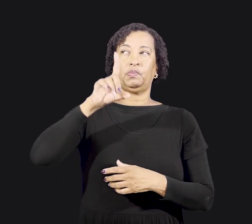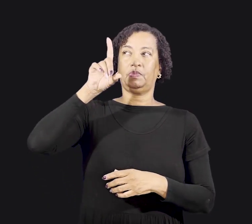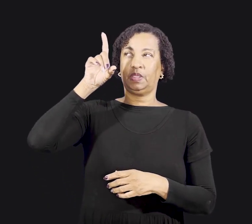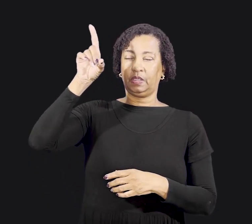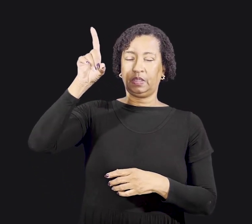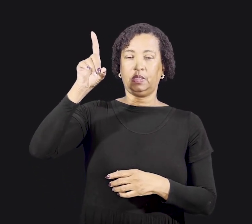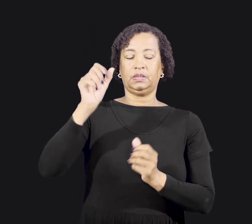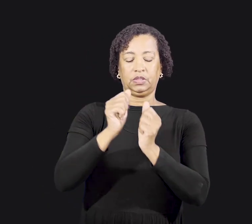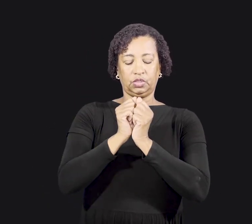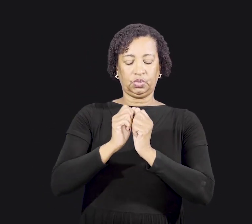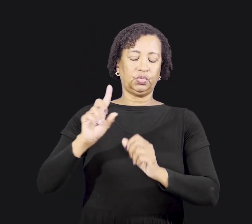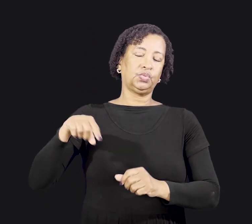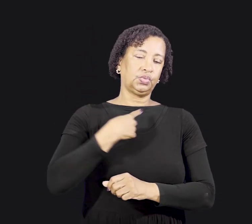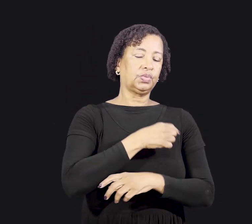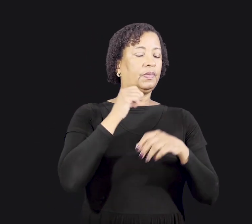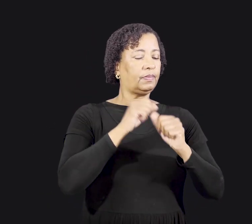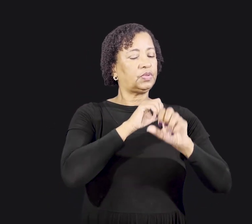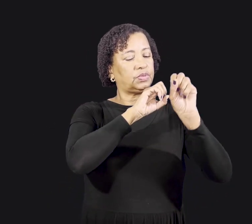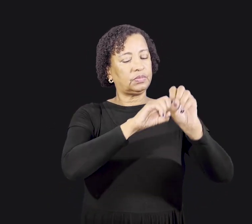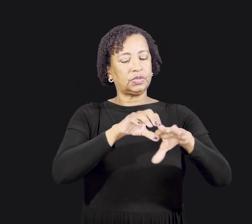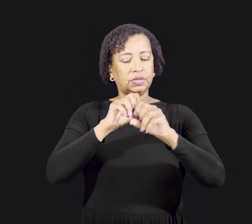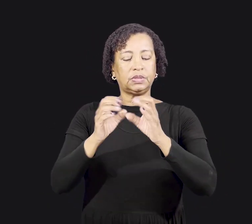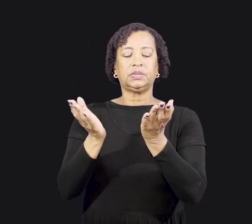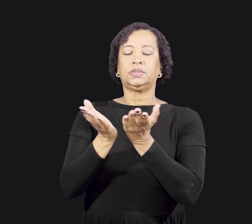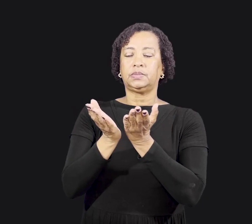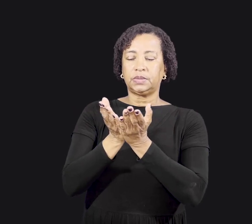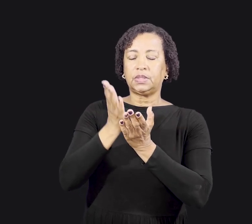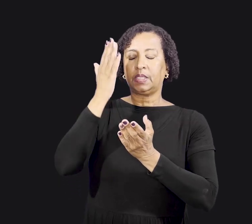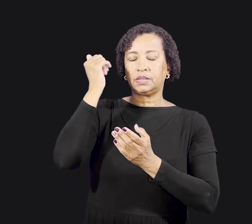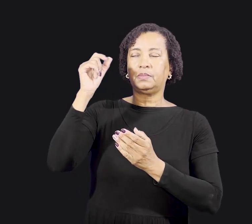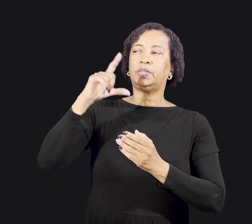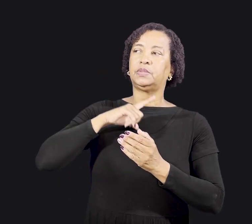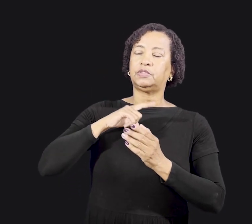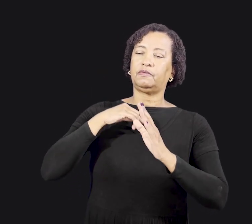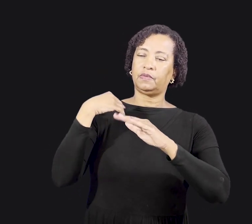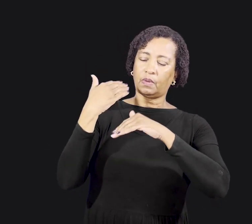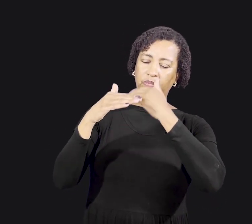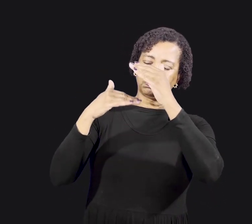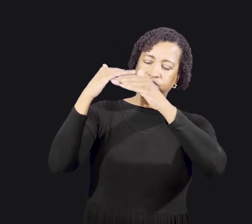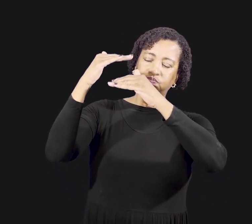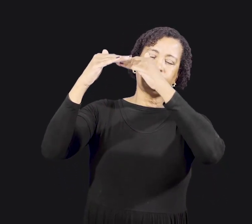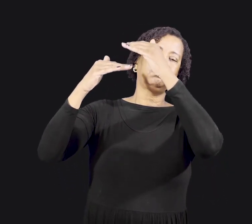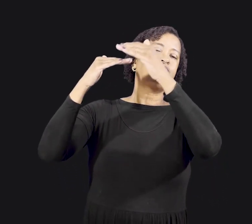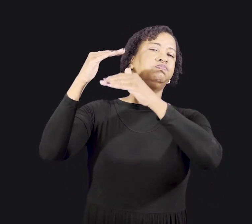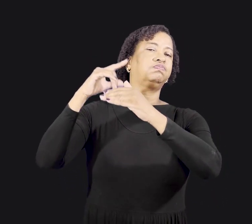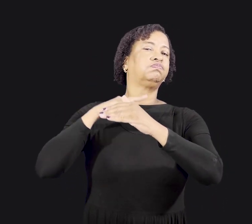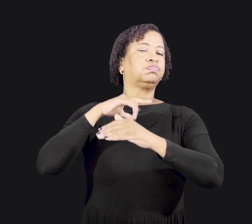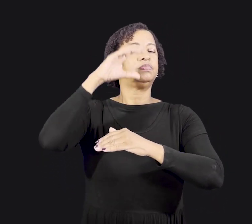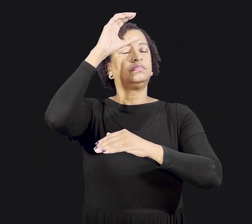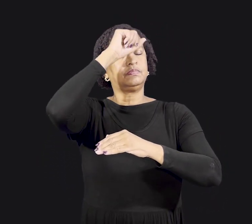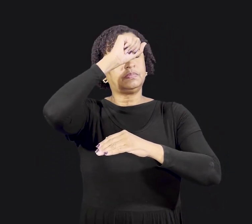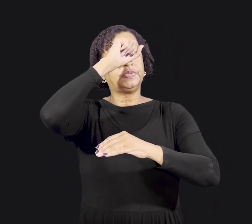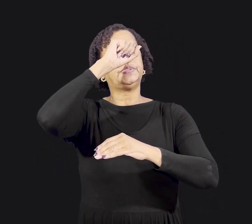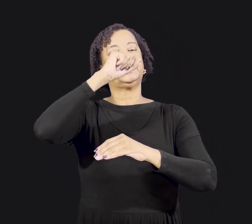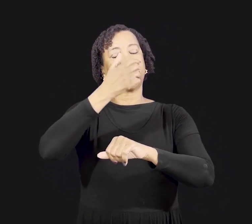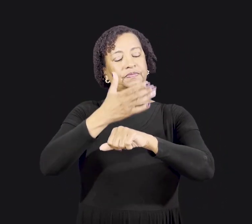como ele está conosco, podemos ensinar a palavra de Deus sabendo que haverá frutos a 30, a 60 e a 100 por